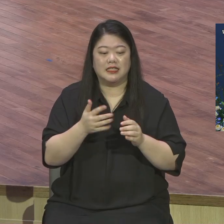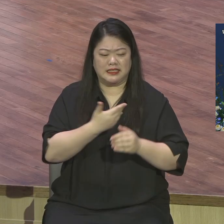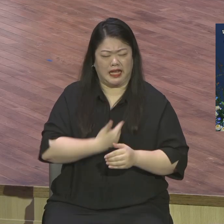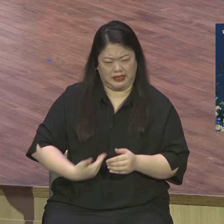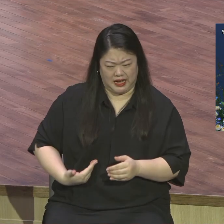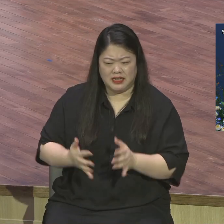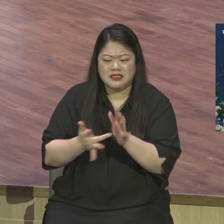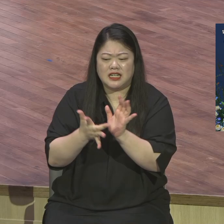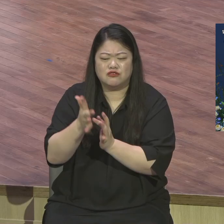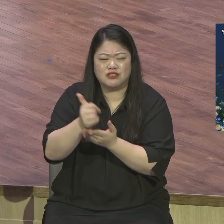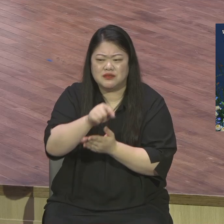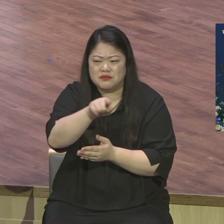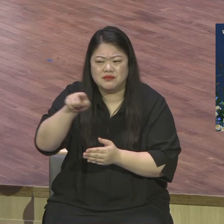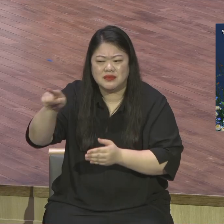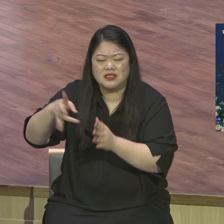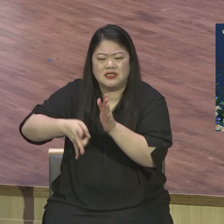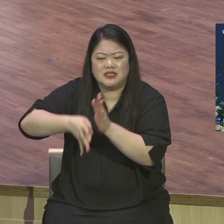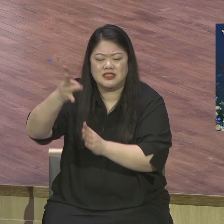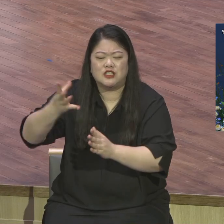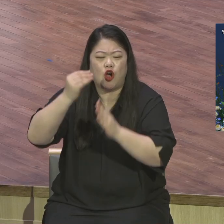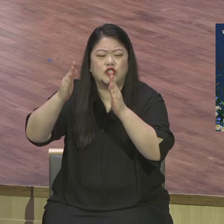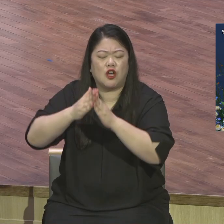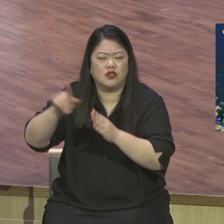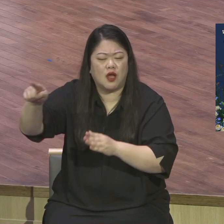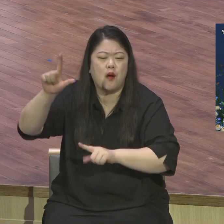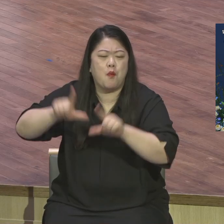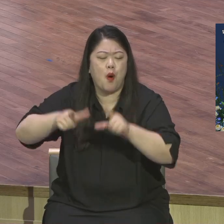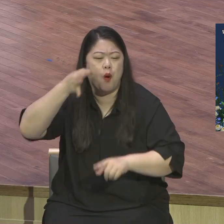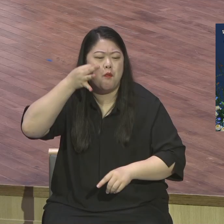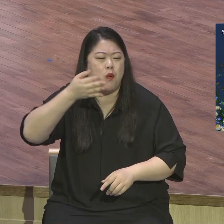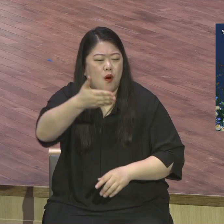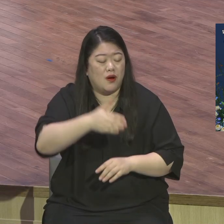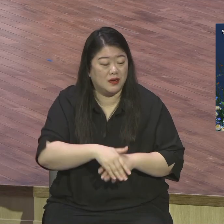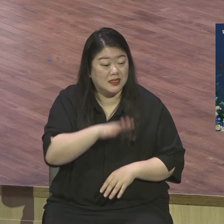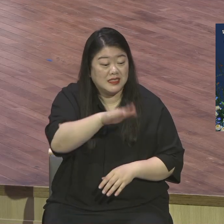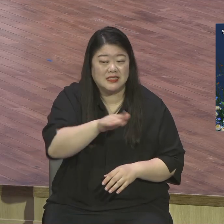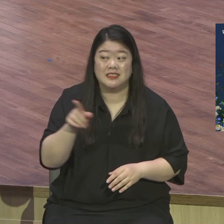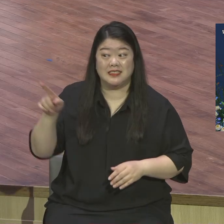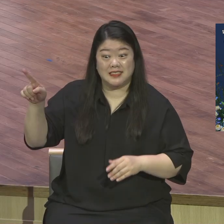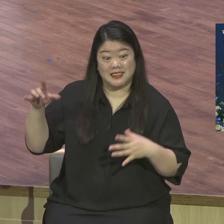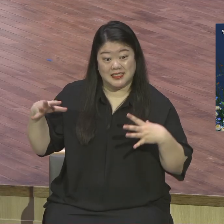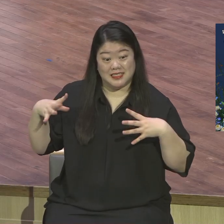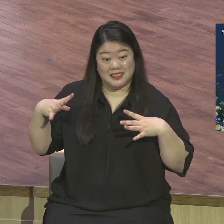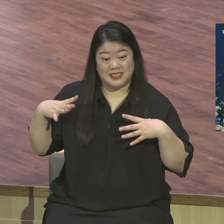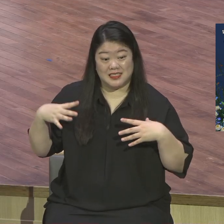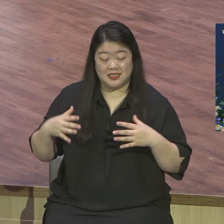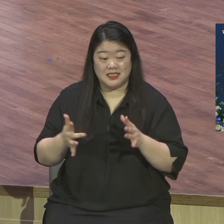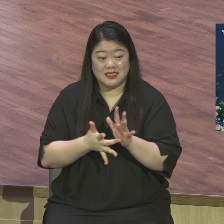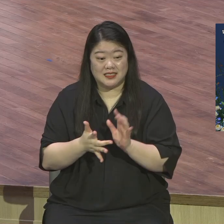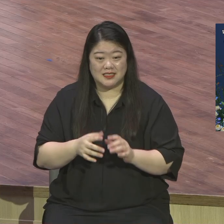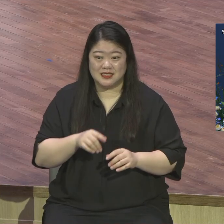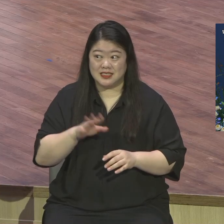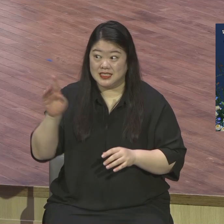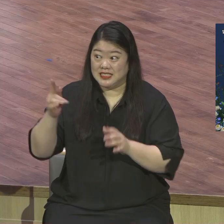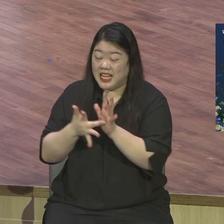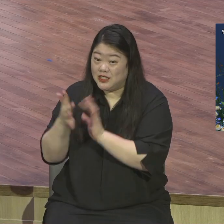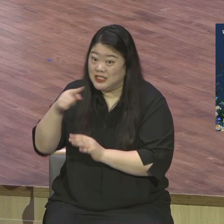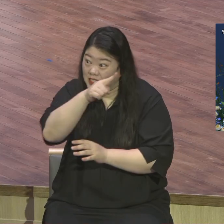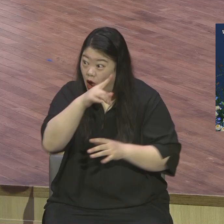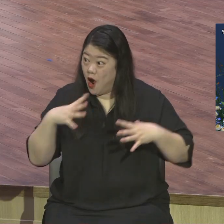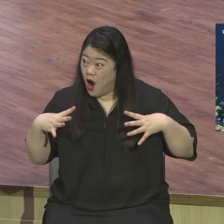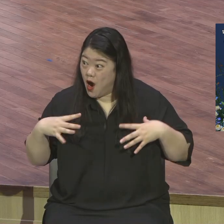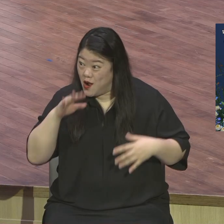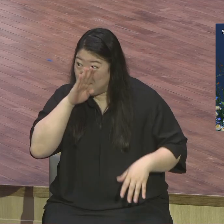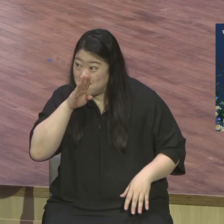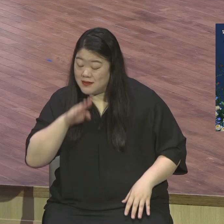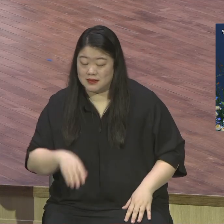예수님께서 성이 예루살렘 성경이 자랑스러우냐 돌 위에 돌 하나도 남지 않고 다 무너질 것이다.